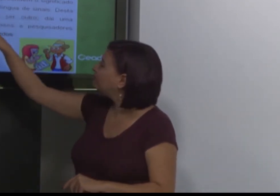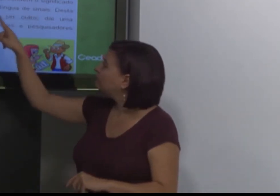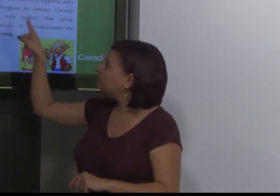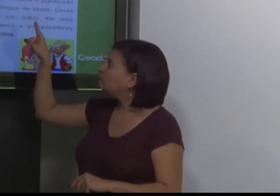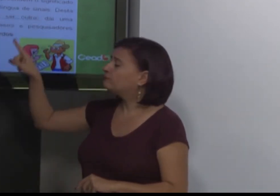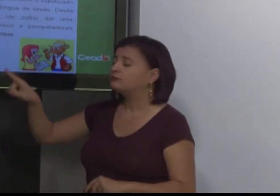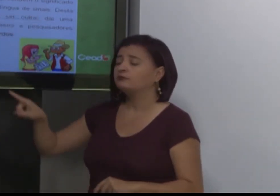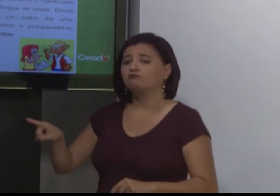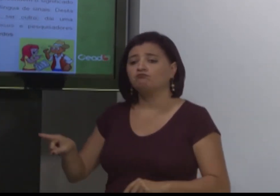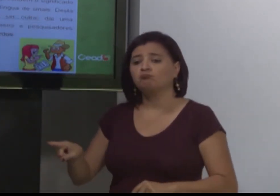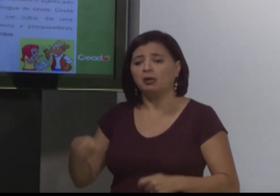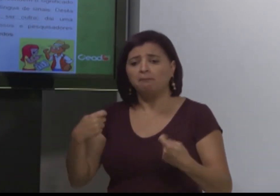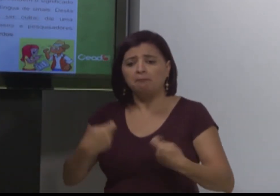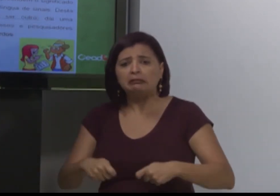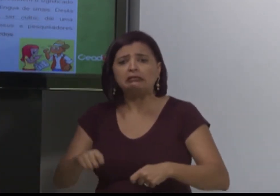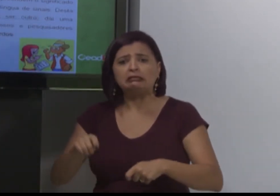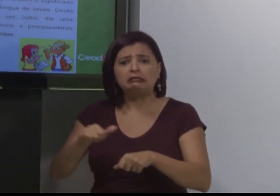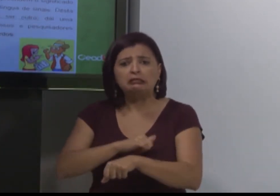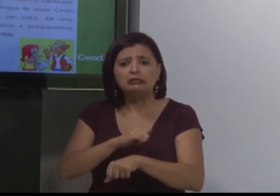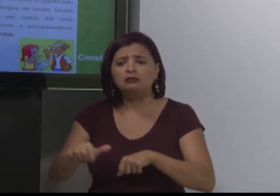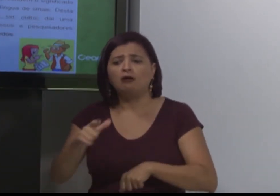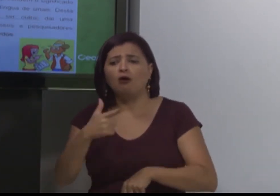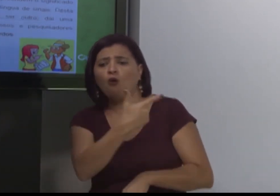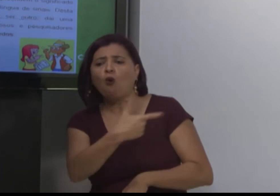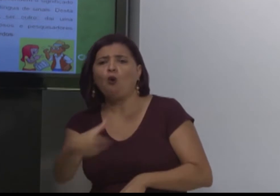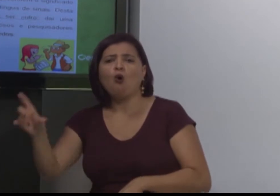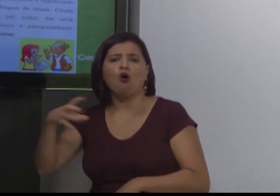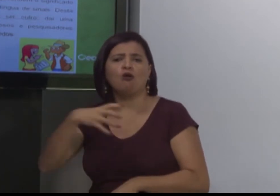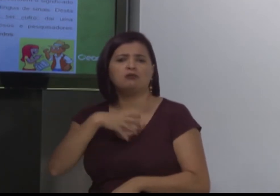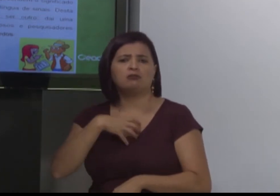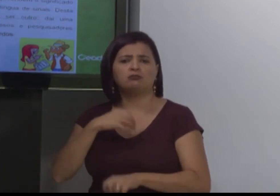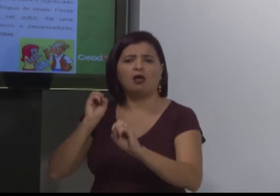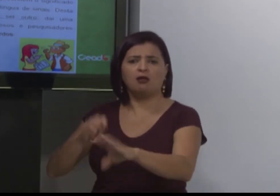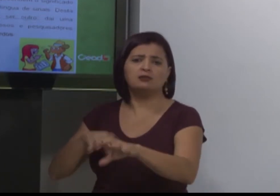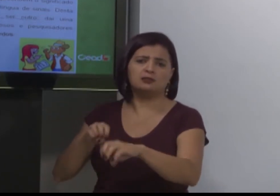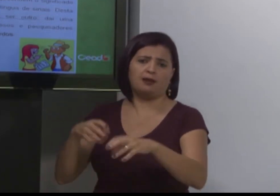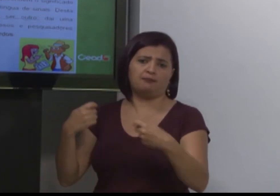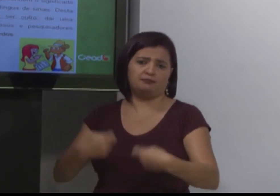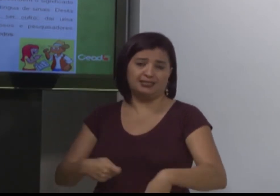compreende a diferença, ou seja, reconhece que há diferença.